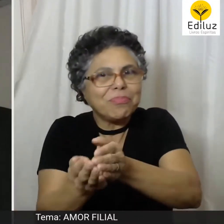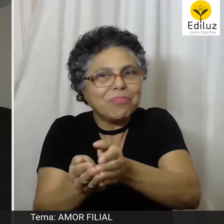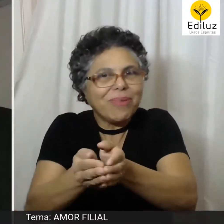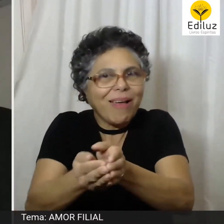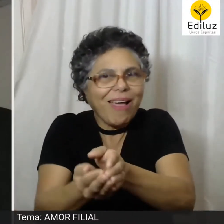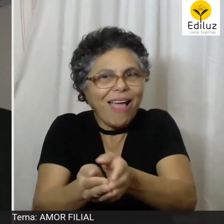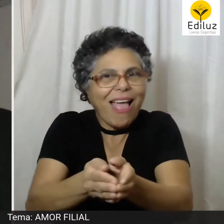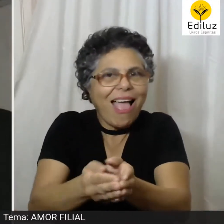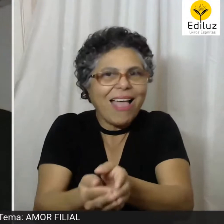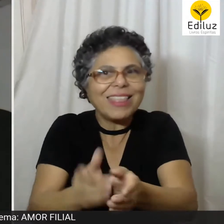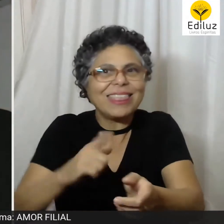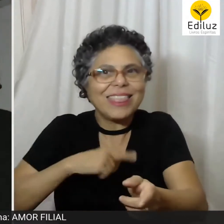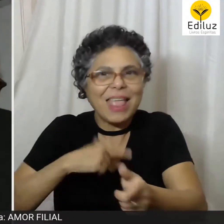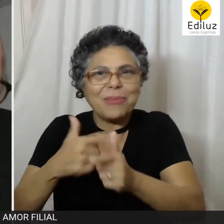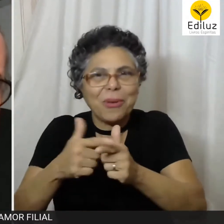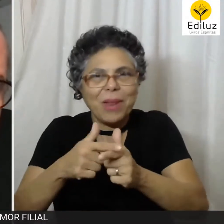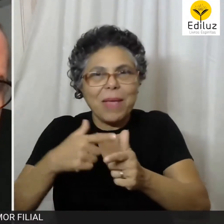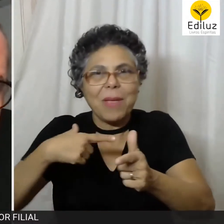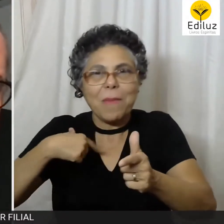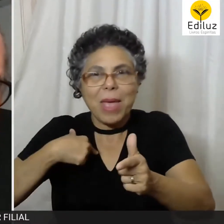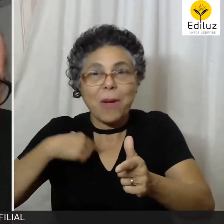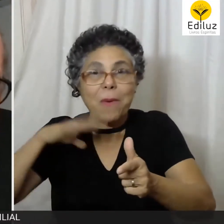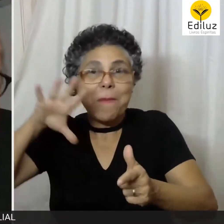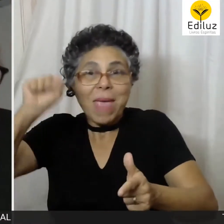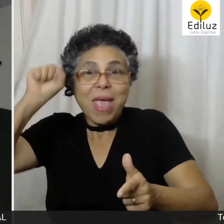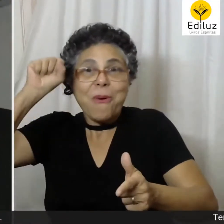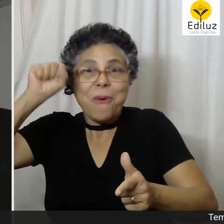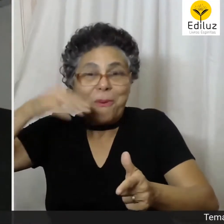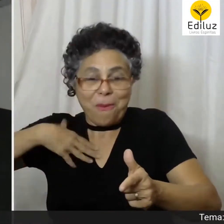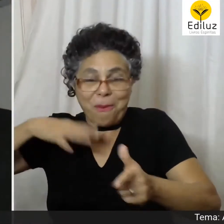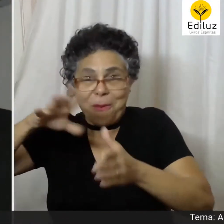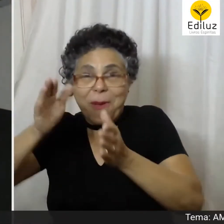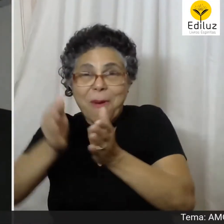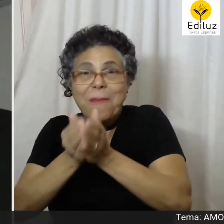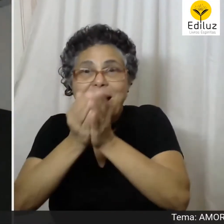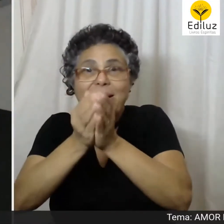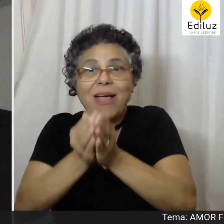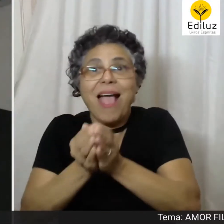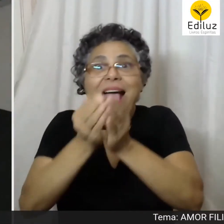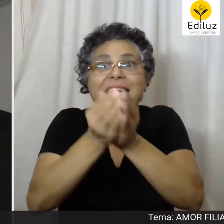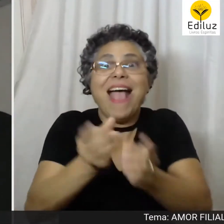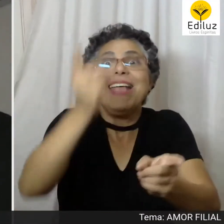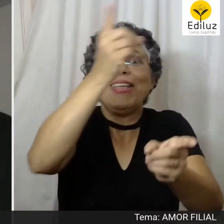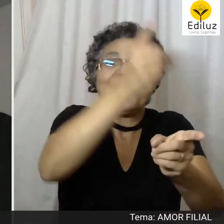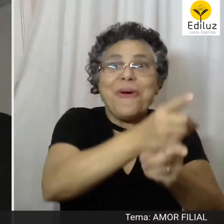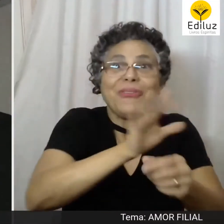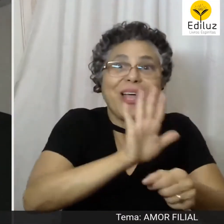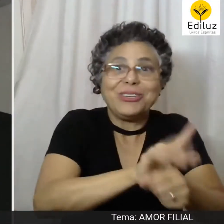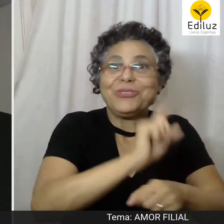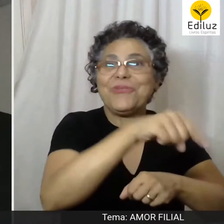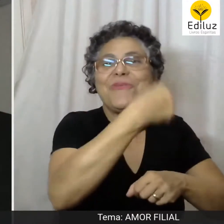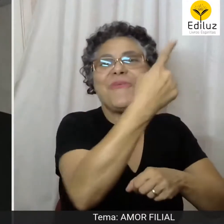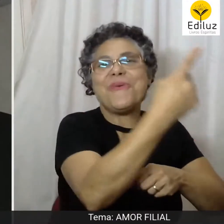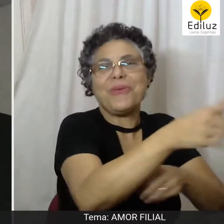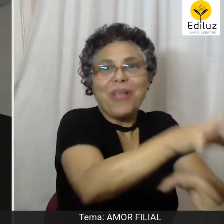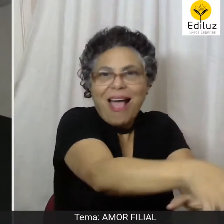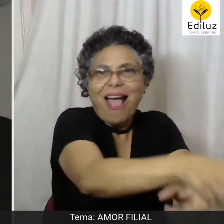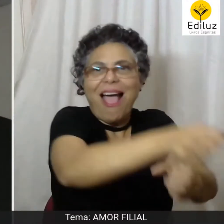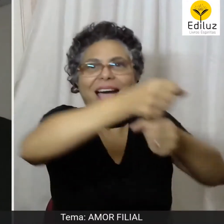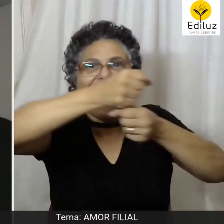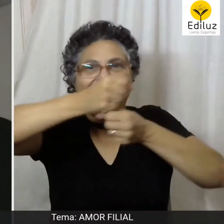algum problema, eu possa pegar o meu barco e ir ao alcance e ajudar, e muitas vezes até